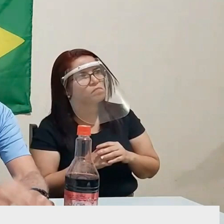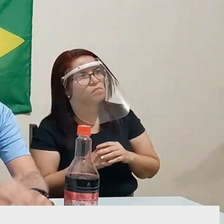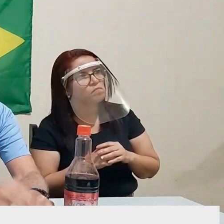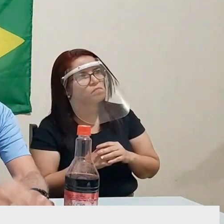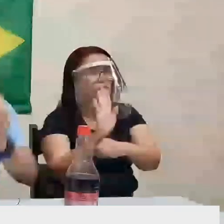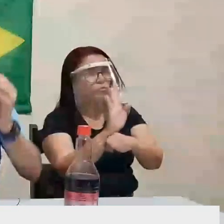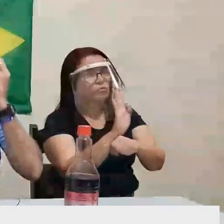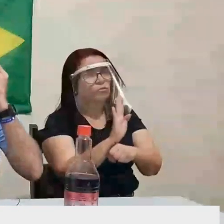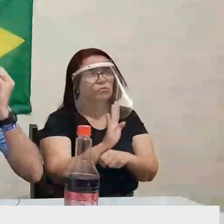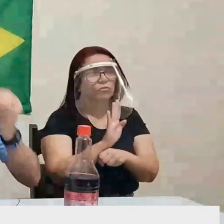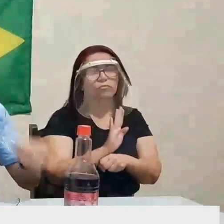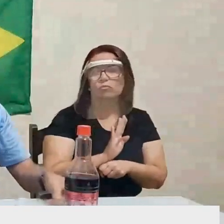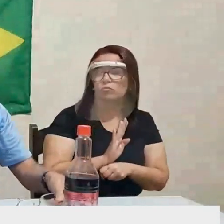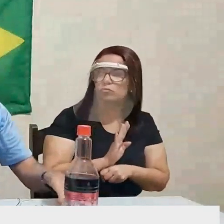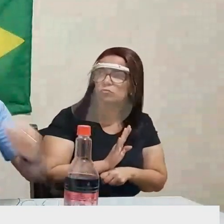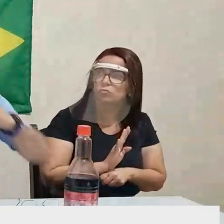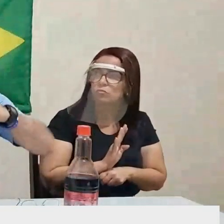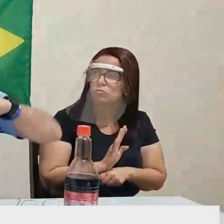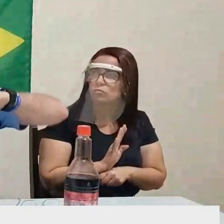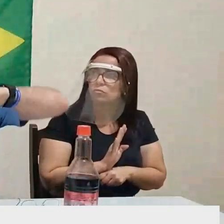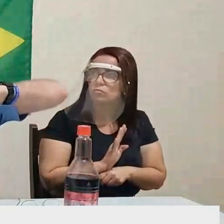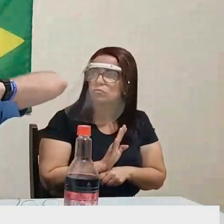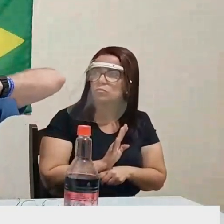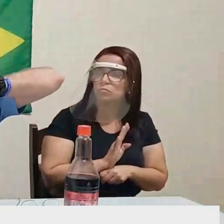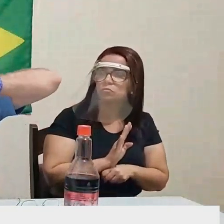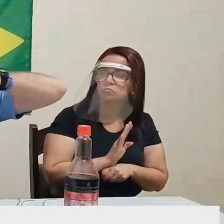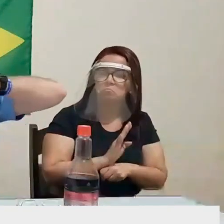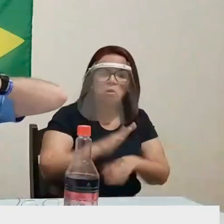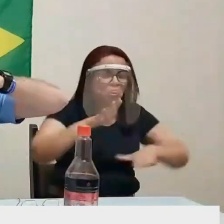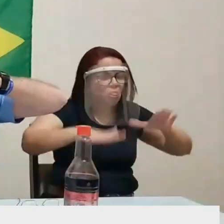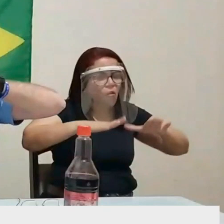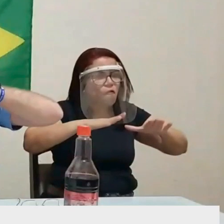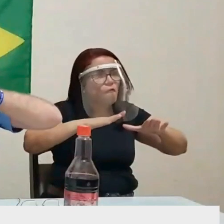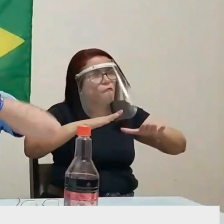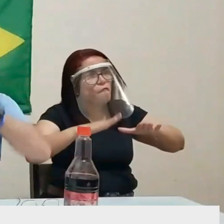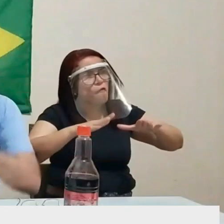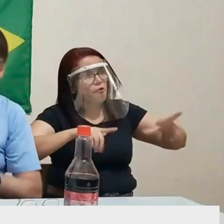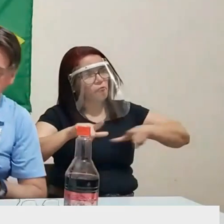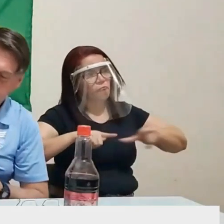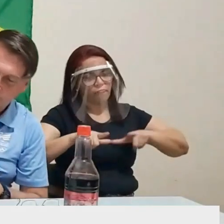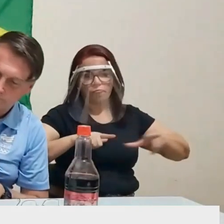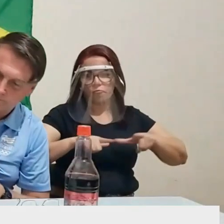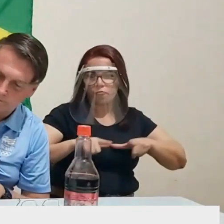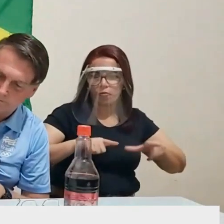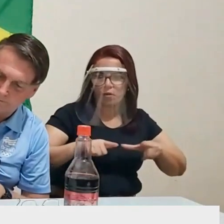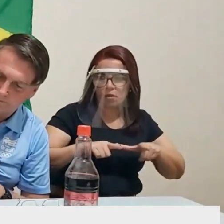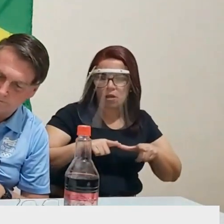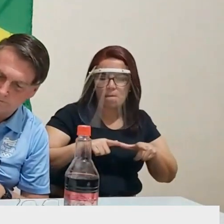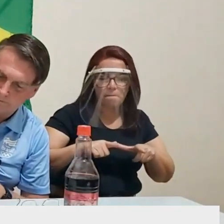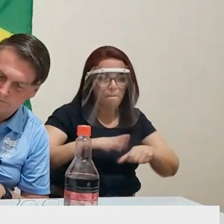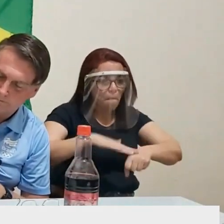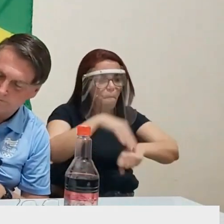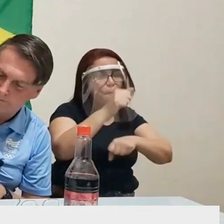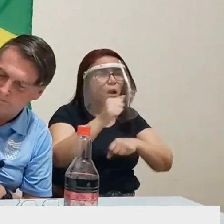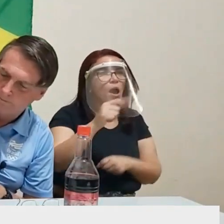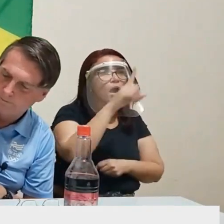Eu posso dizer, uma mega operação, talvez a maior operação da história da Polícia Federal, mais de 1.000 policiais,